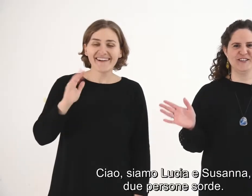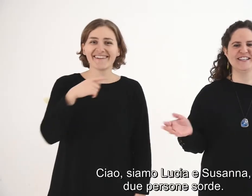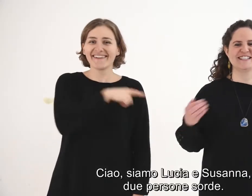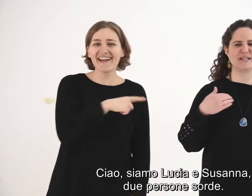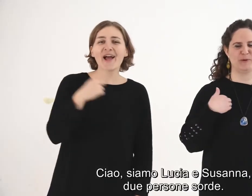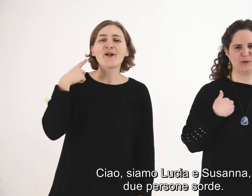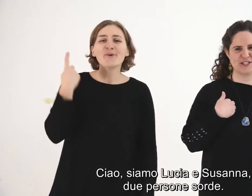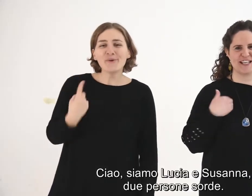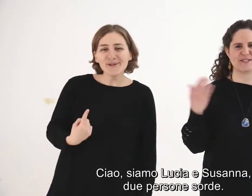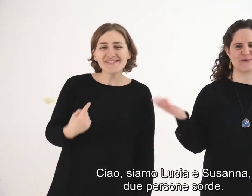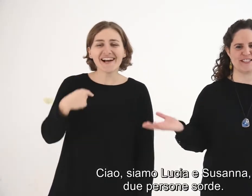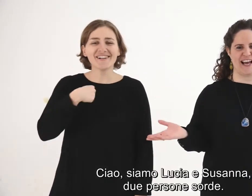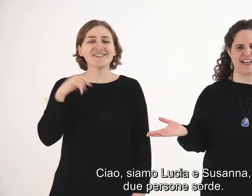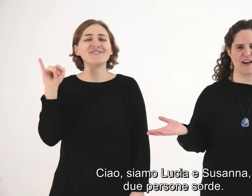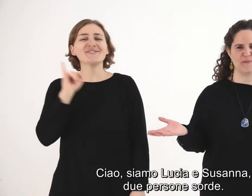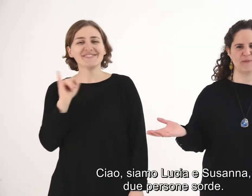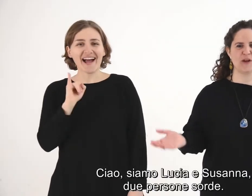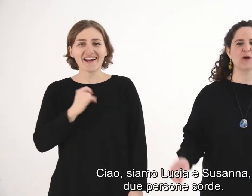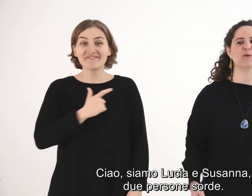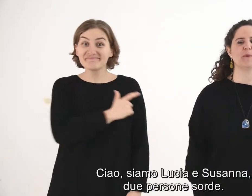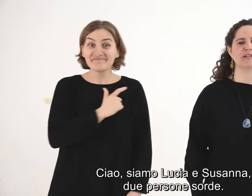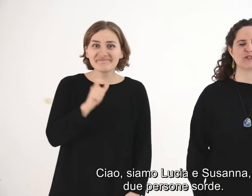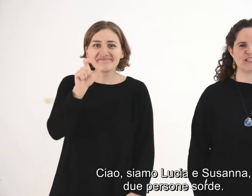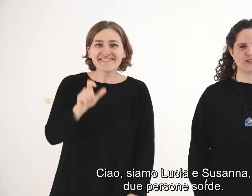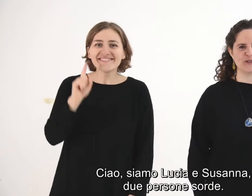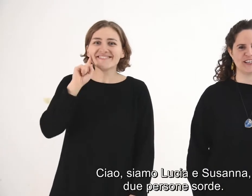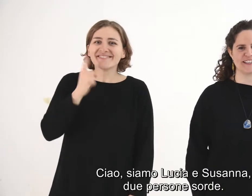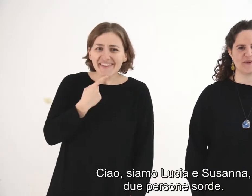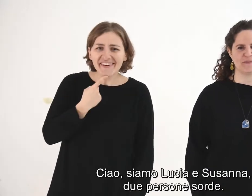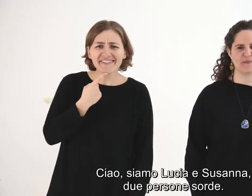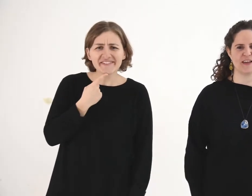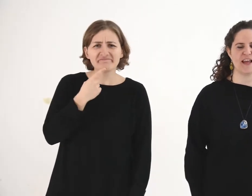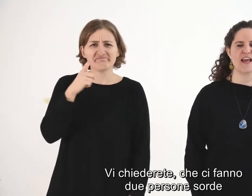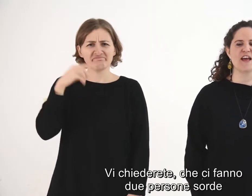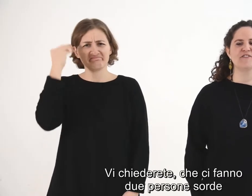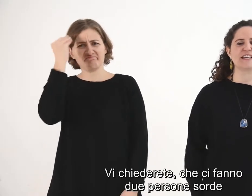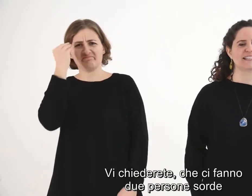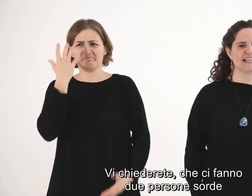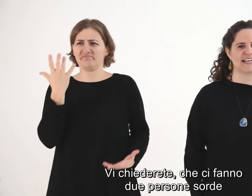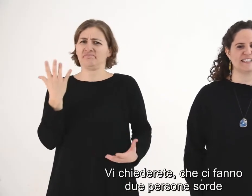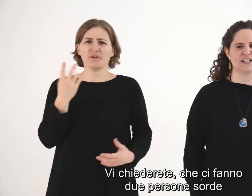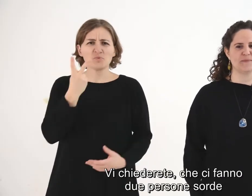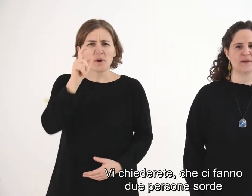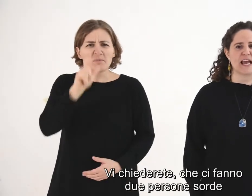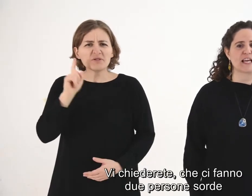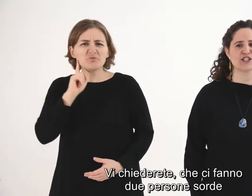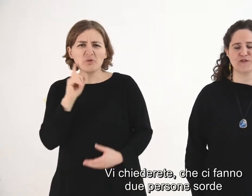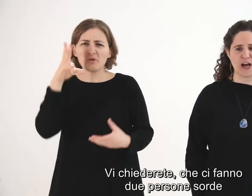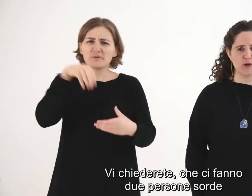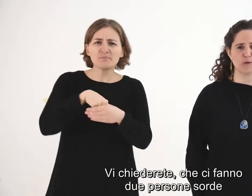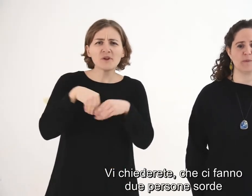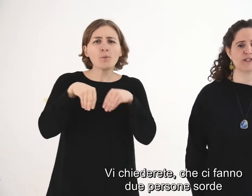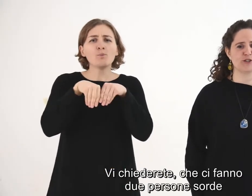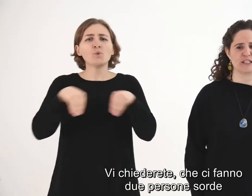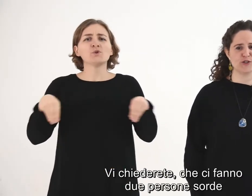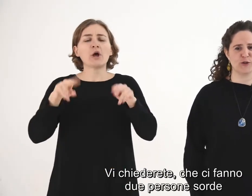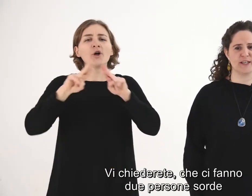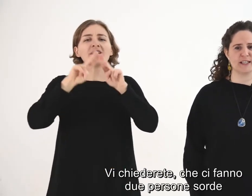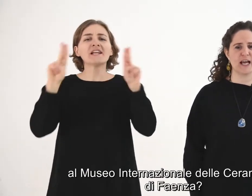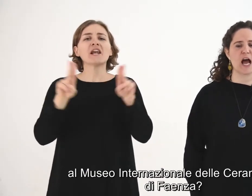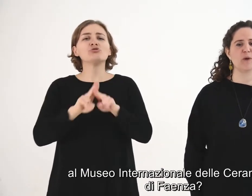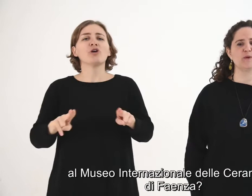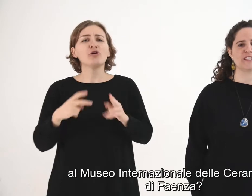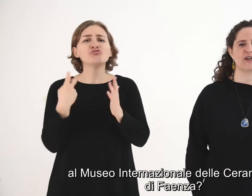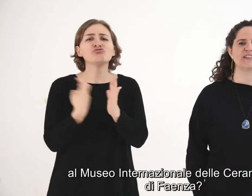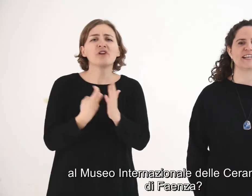Ciao, siamo Lucia e Susanna, due persone sorde. Vi chiederete, che ci fanno due persone